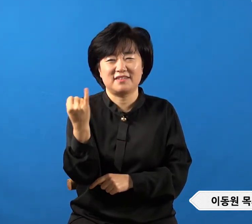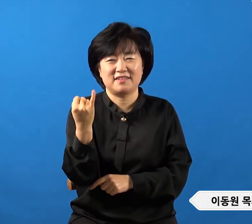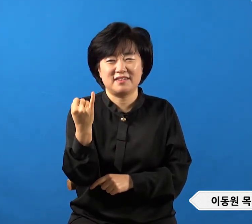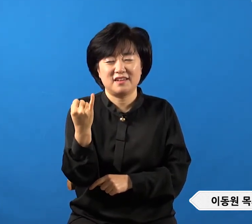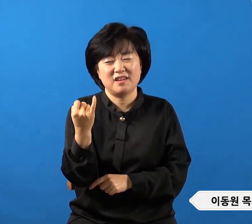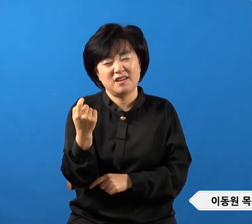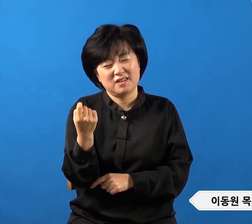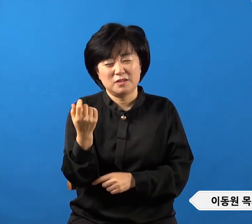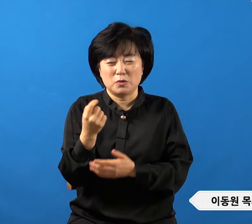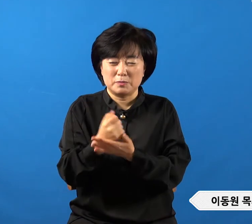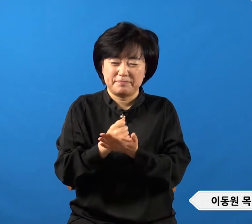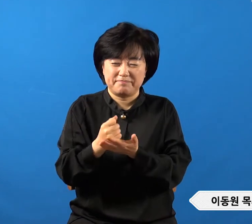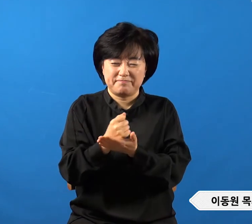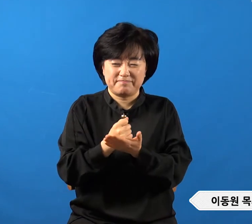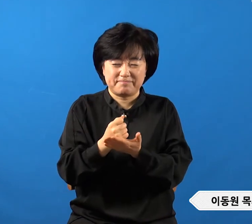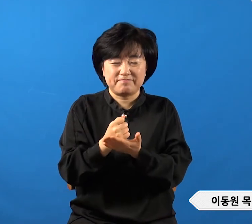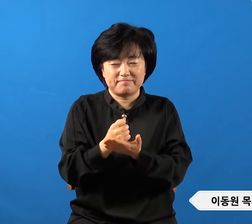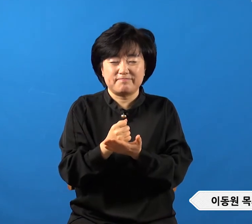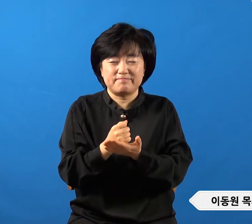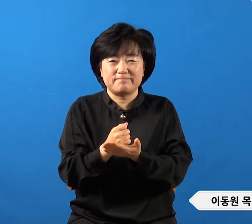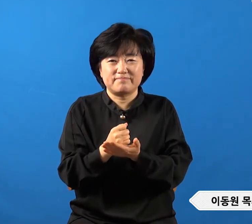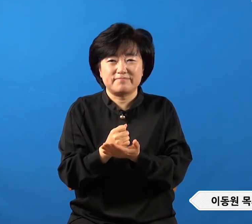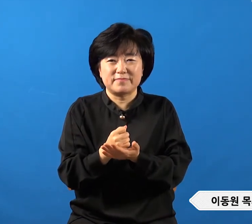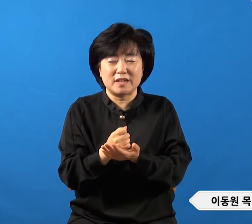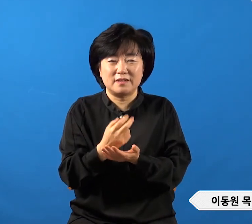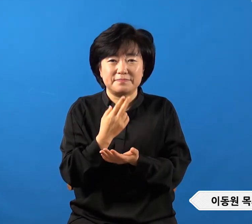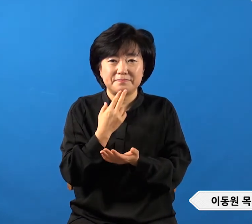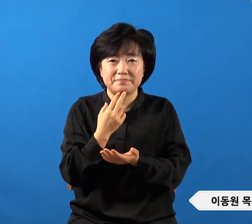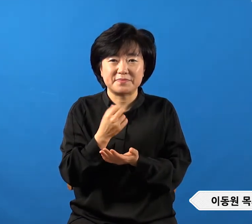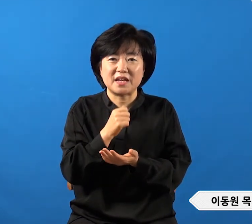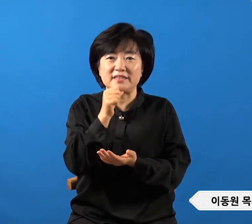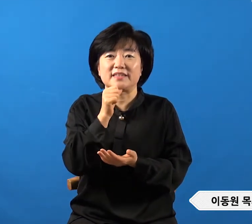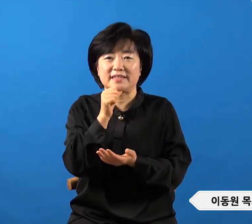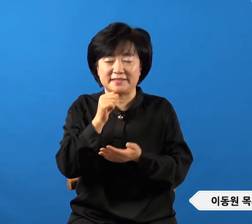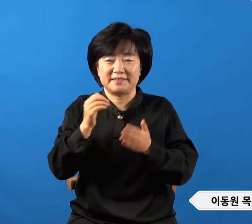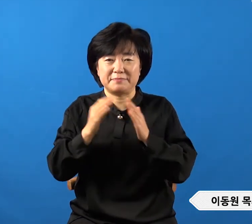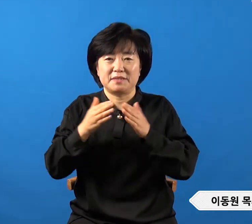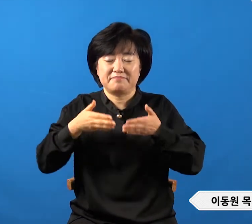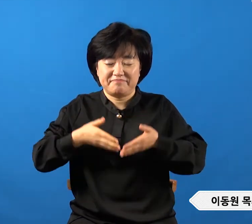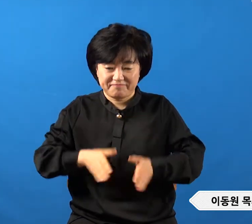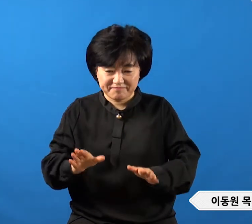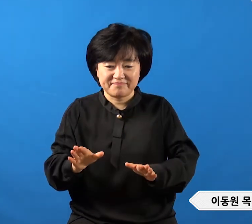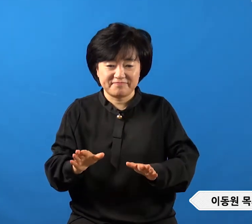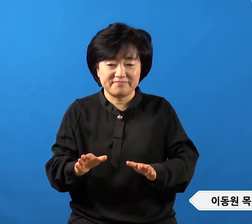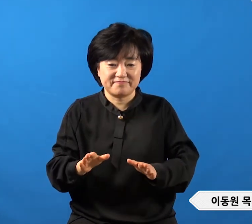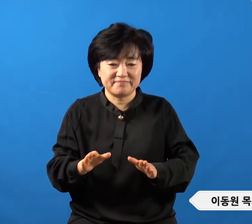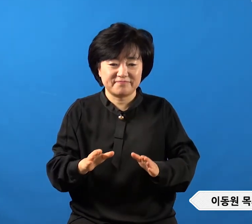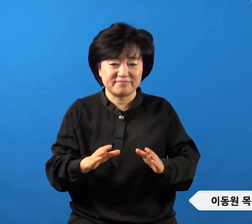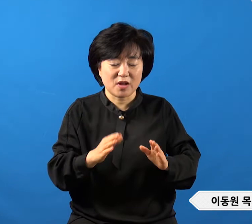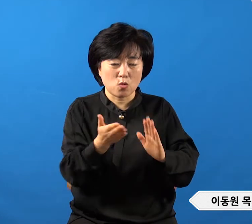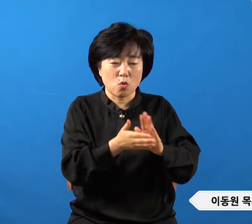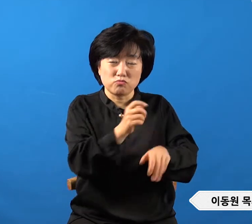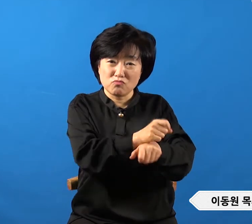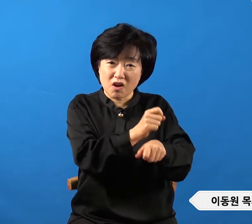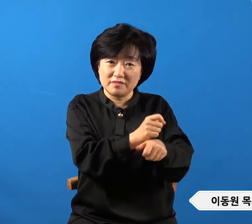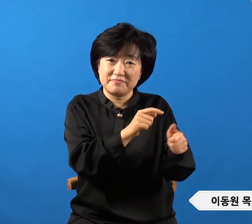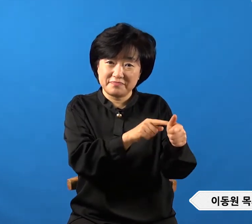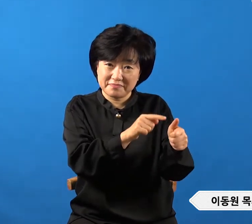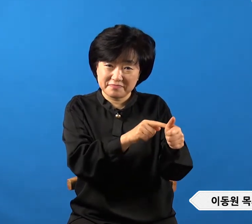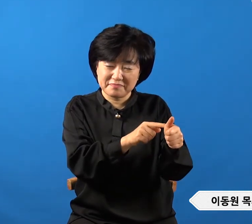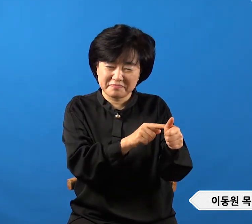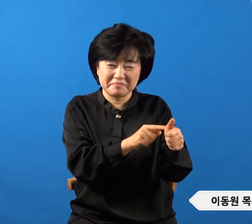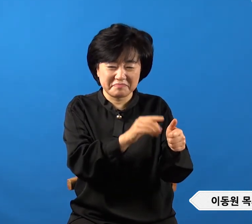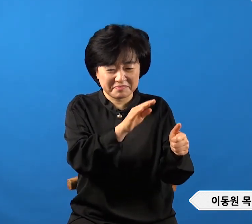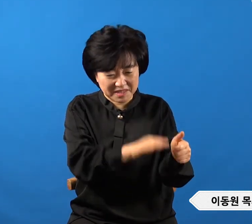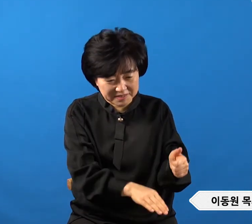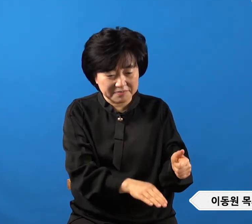가졌지만 운명의 장난으로 가난한 집에서 태어나 자라 국가의 하급 공무원과 결혼을 합니다. 어느